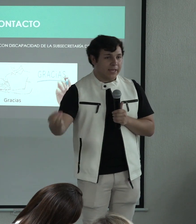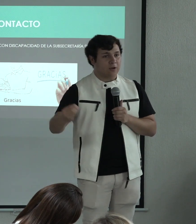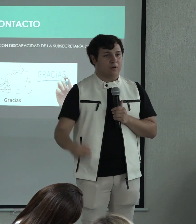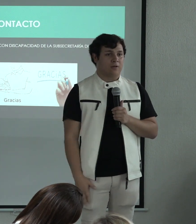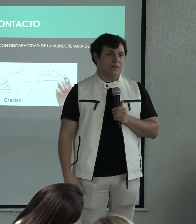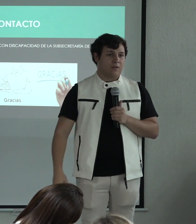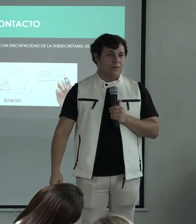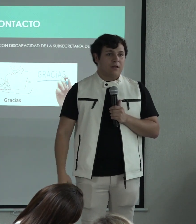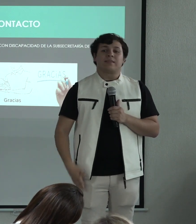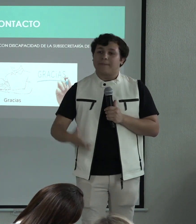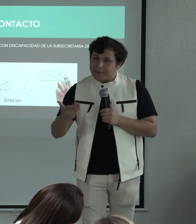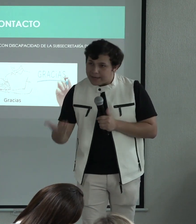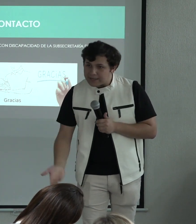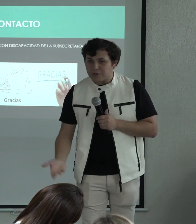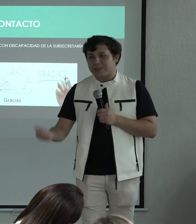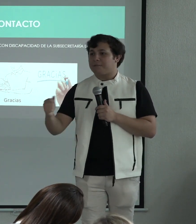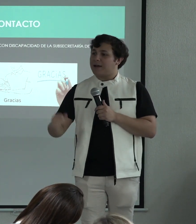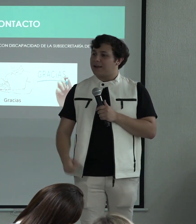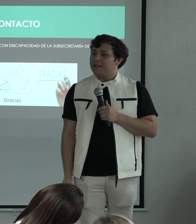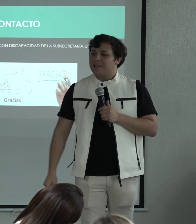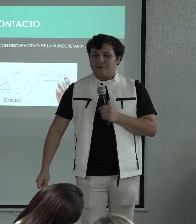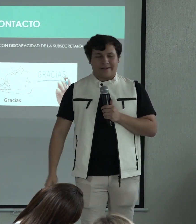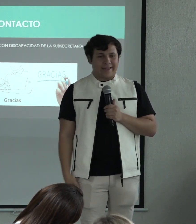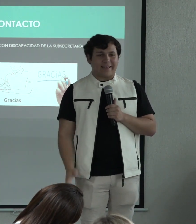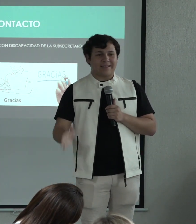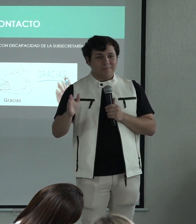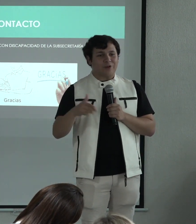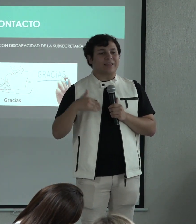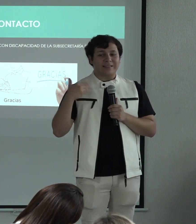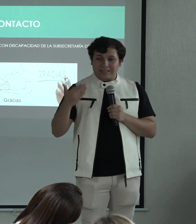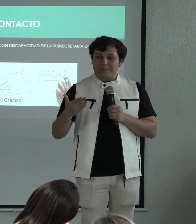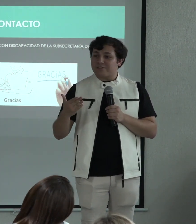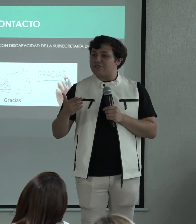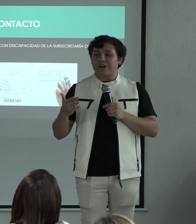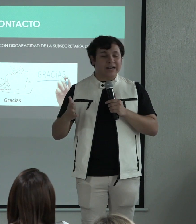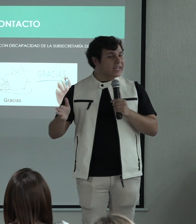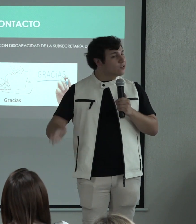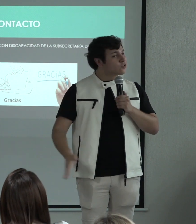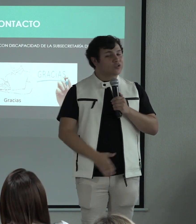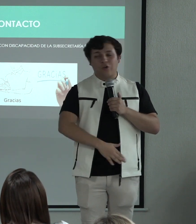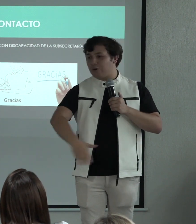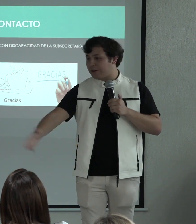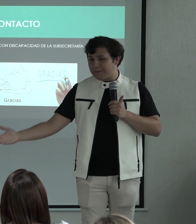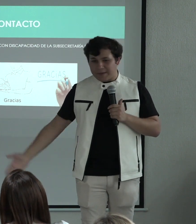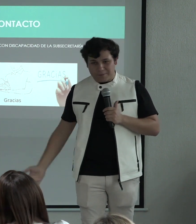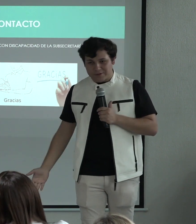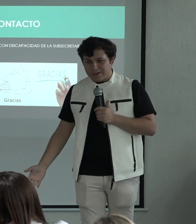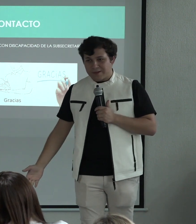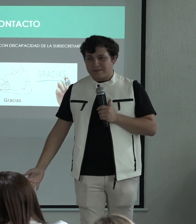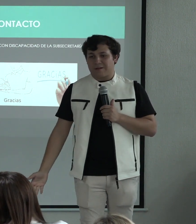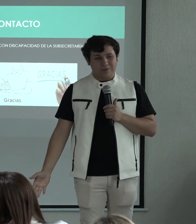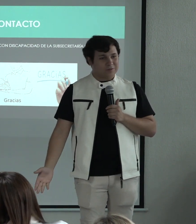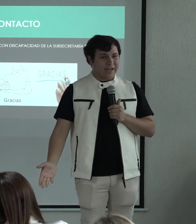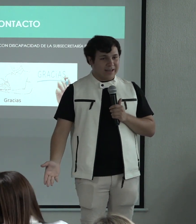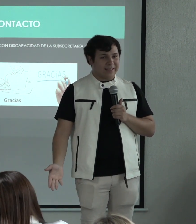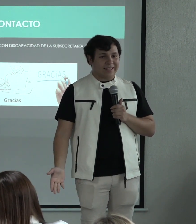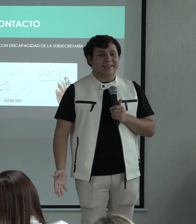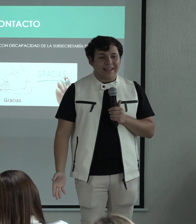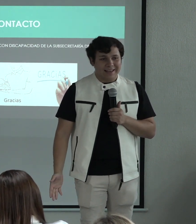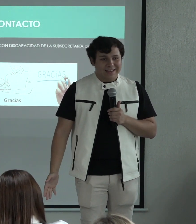México. También eso está mal. ¿Ok? Es importantísimo no creernos todo lo que vemos. Estamos en una era digital